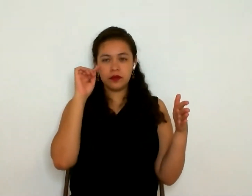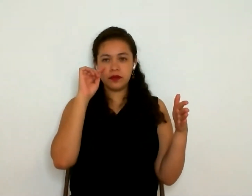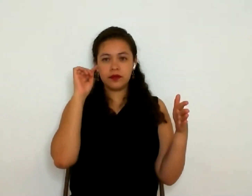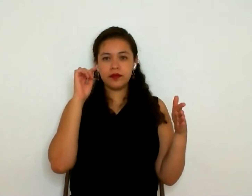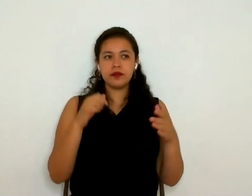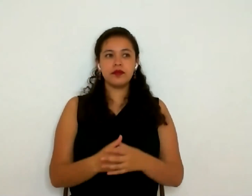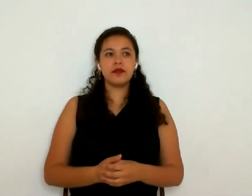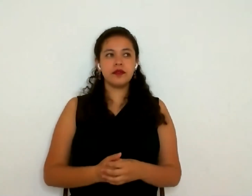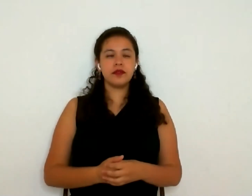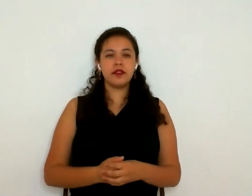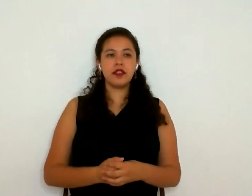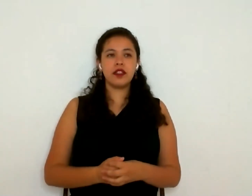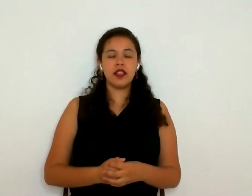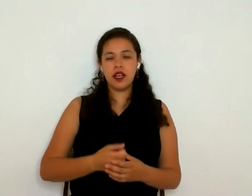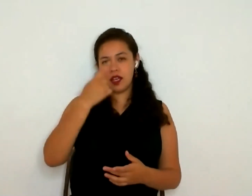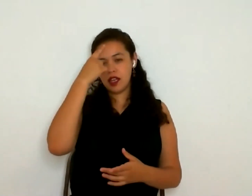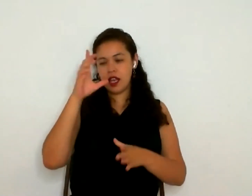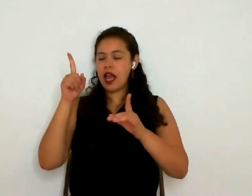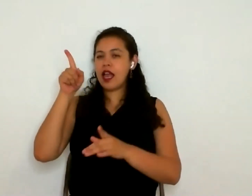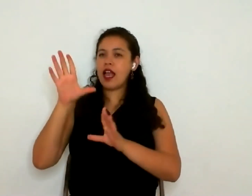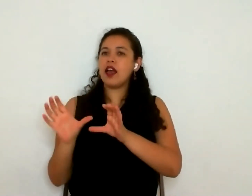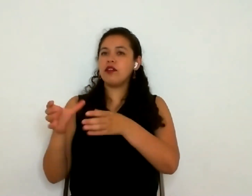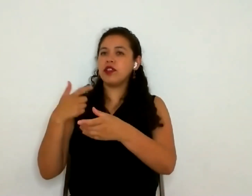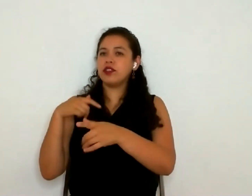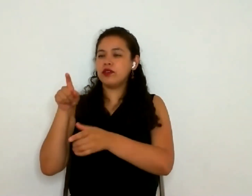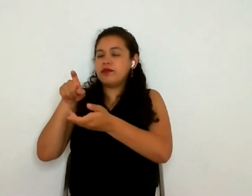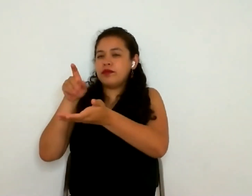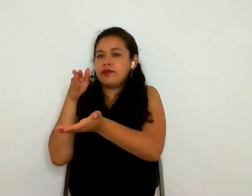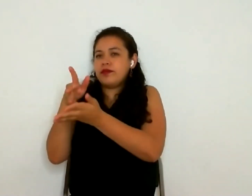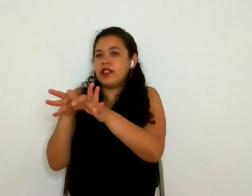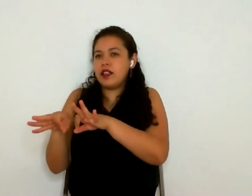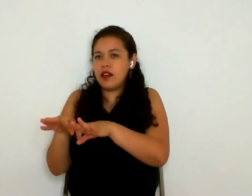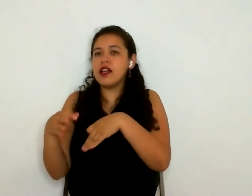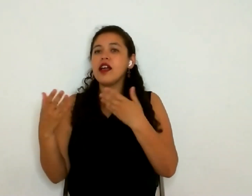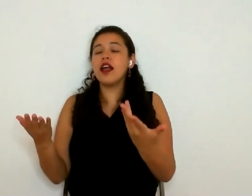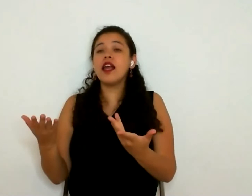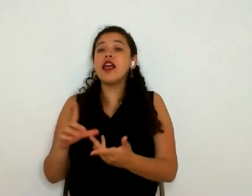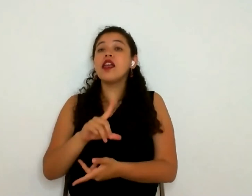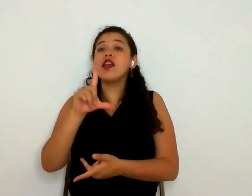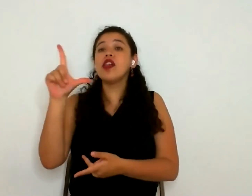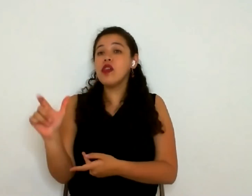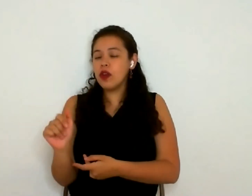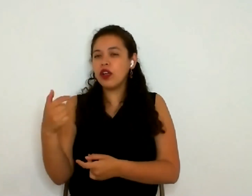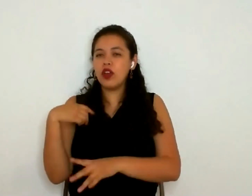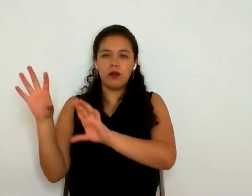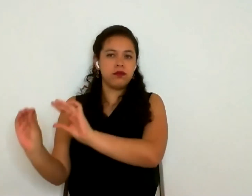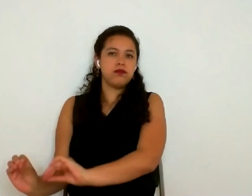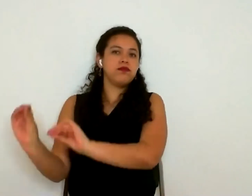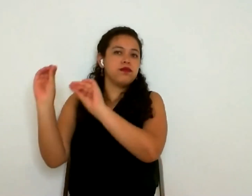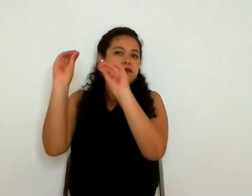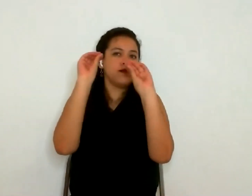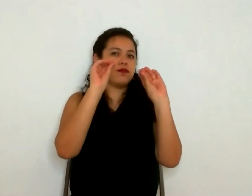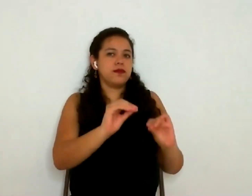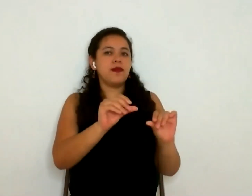la comunidad pero después ya me llame fui a otra área muy muy